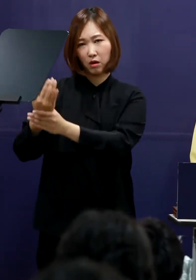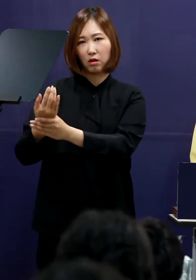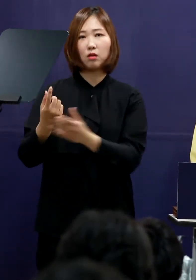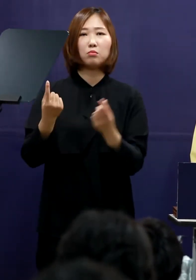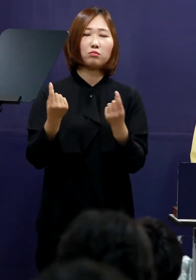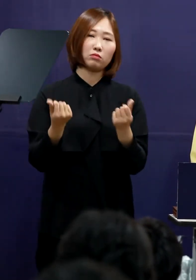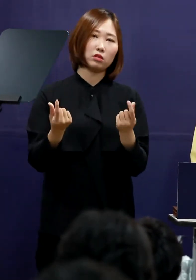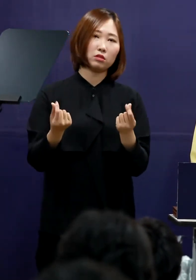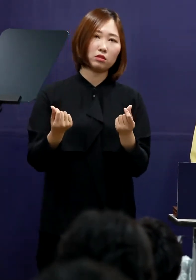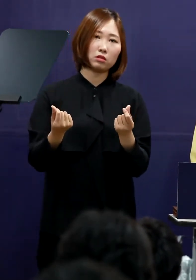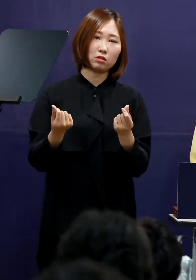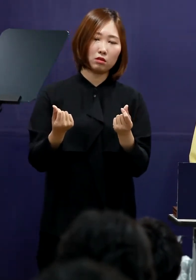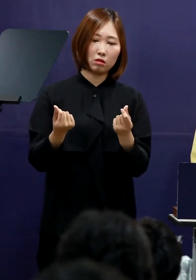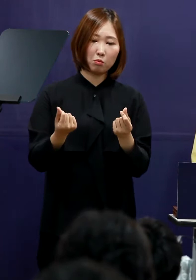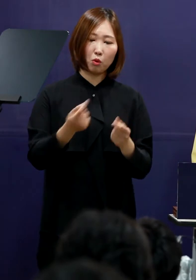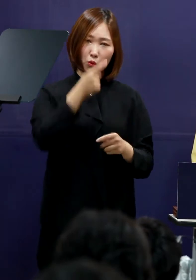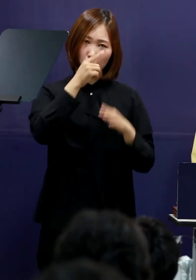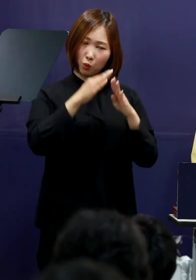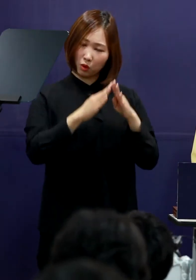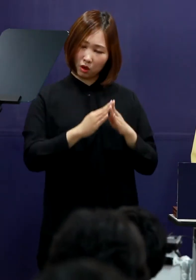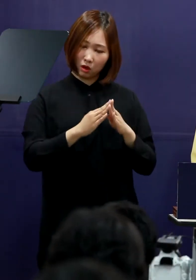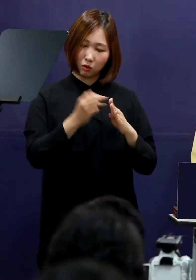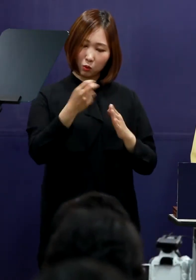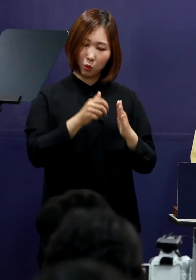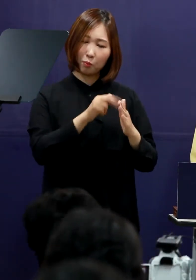교회라든지 방문 판매와 같은